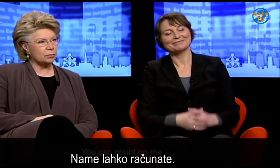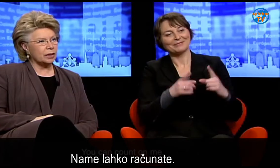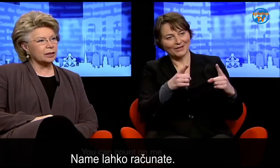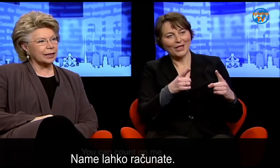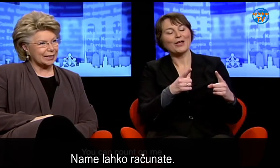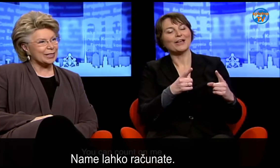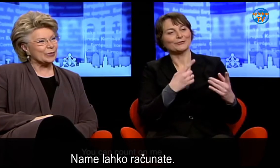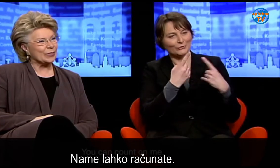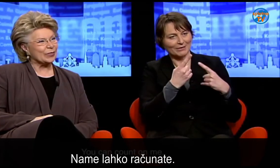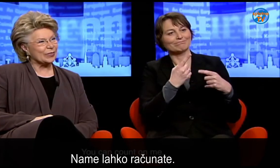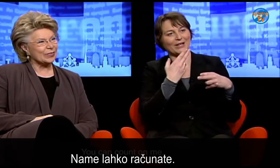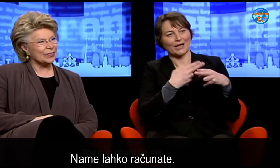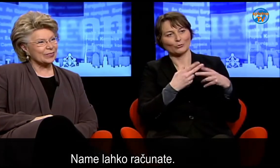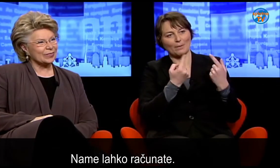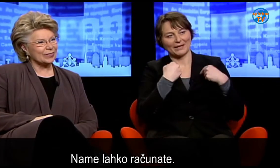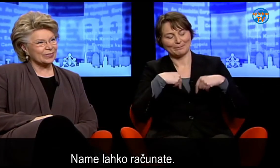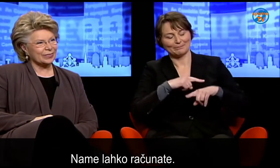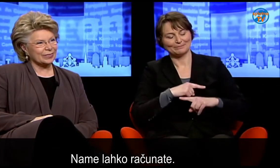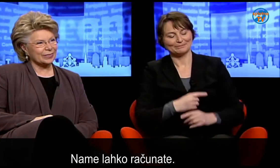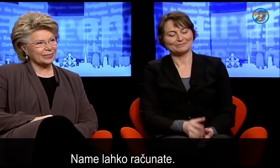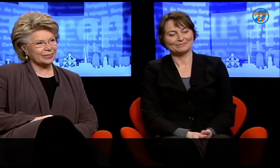können mit mir rechnen.